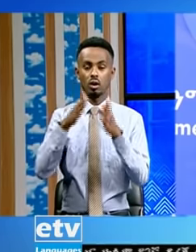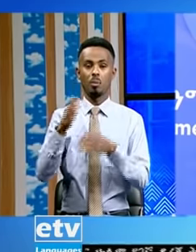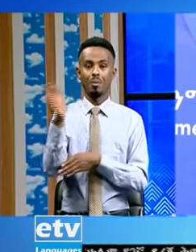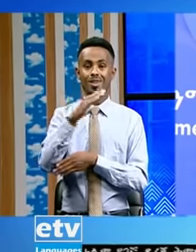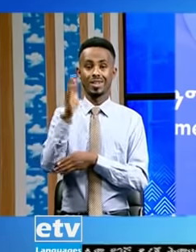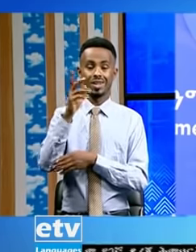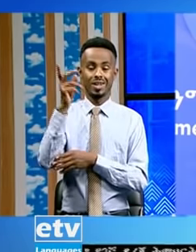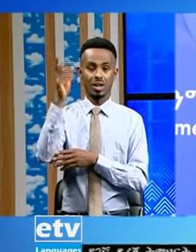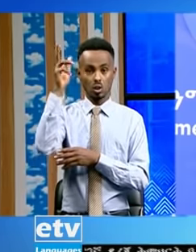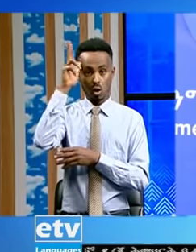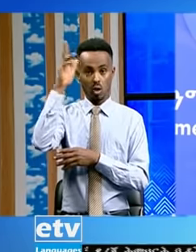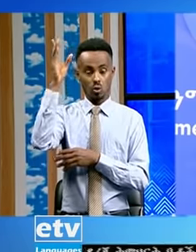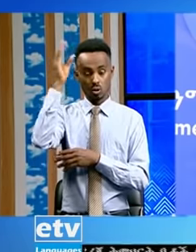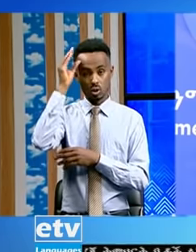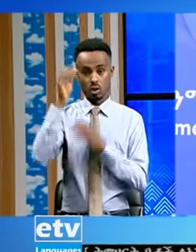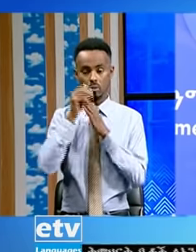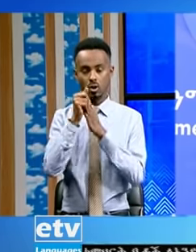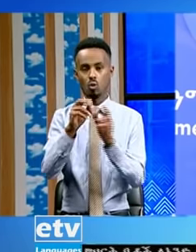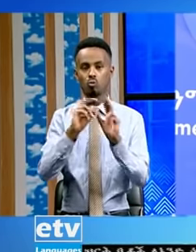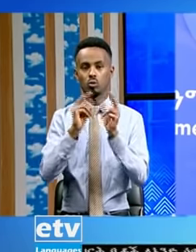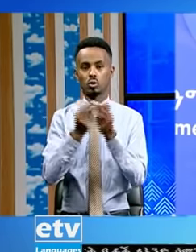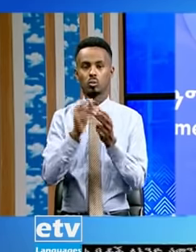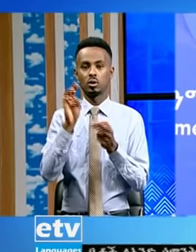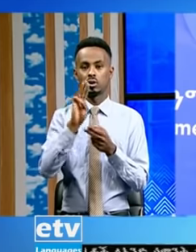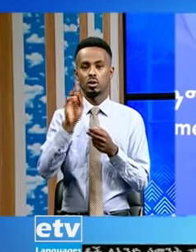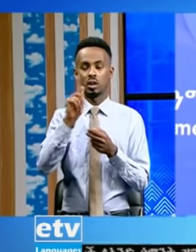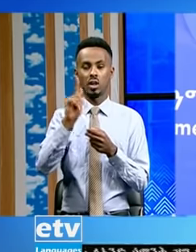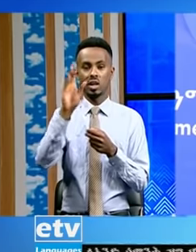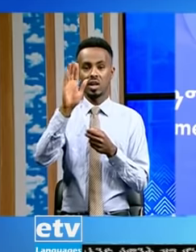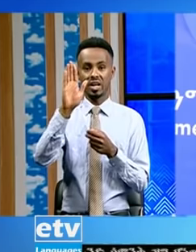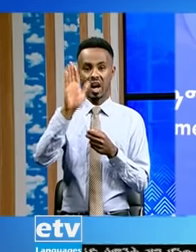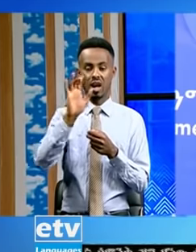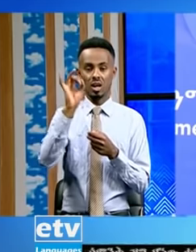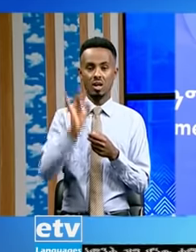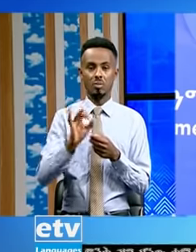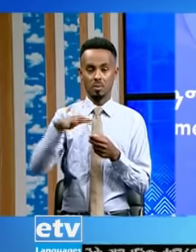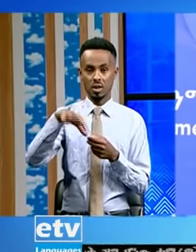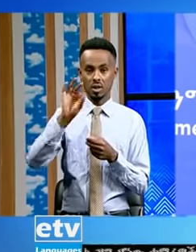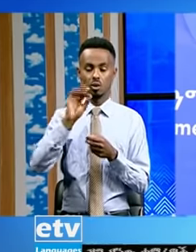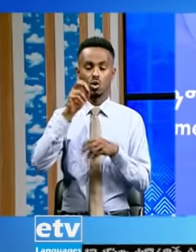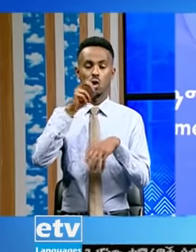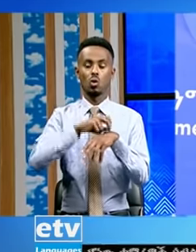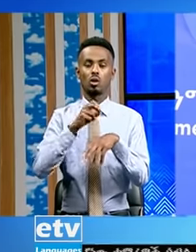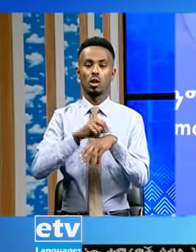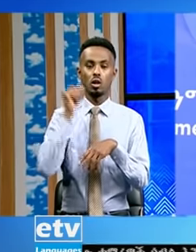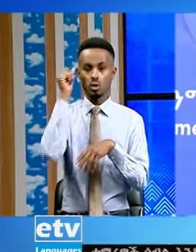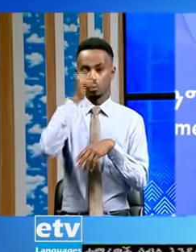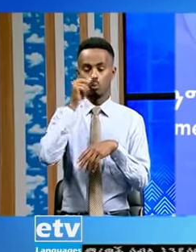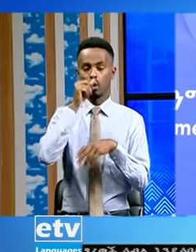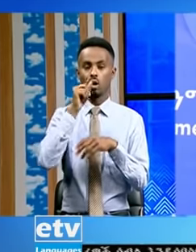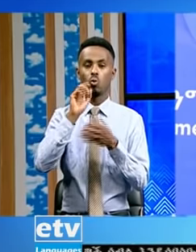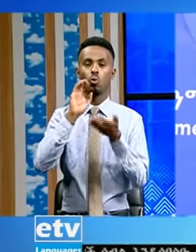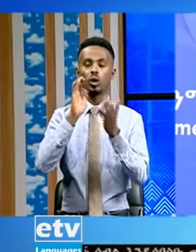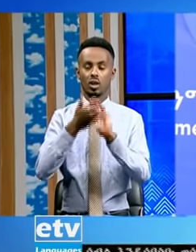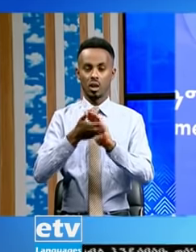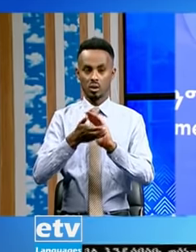ሁሴን የተመራው ልዑካን ቡድን በሴኔጋል ዳካር በመገኘት ወቅታዊ የኢትዮጵያ ነባራዊ